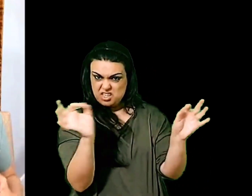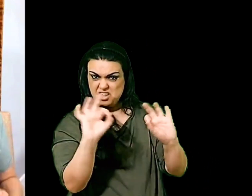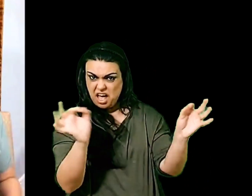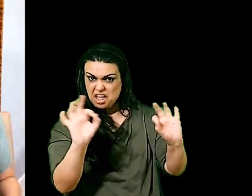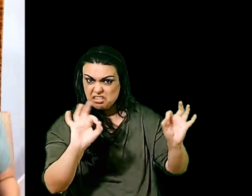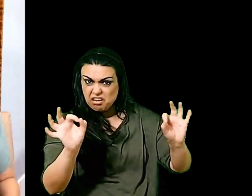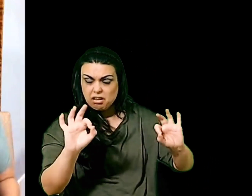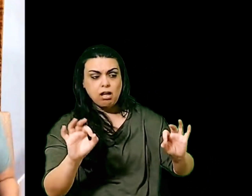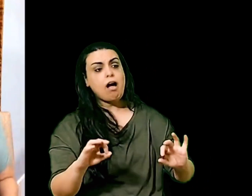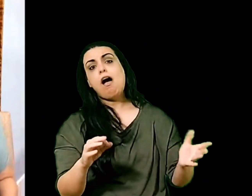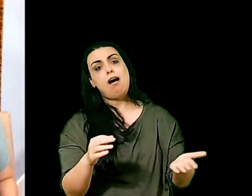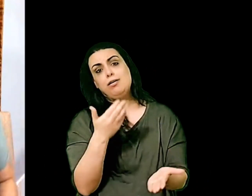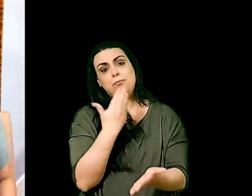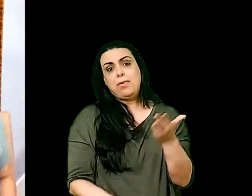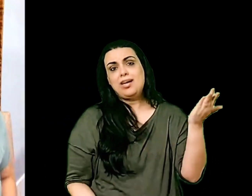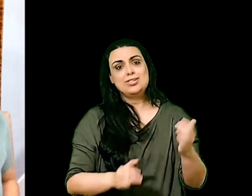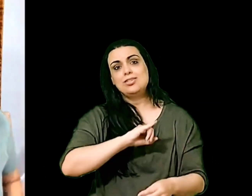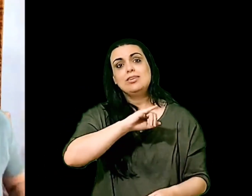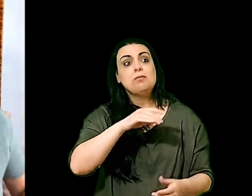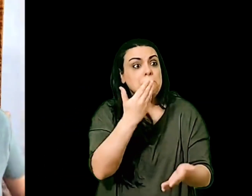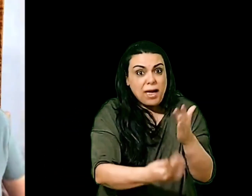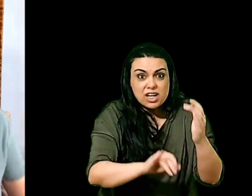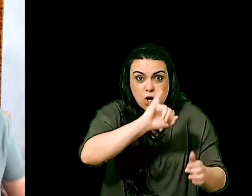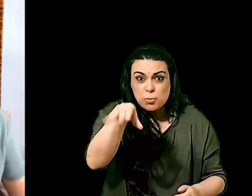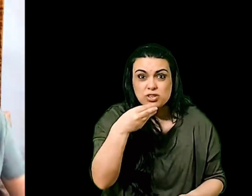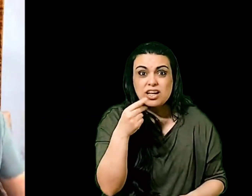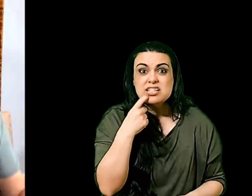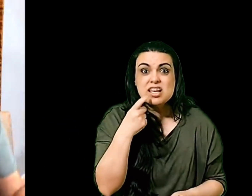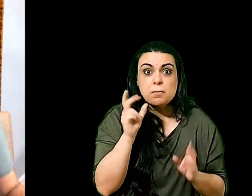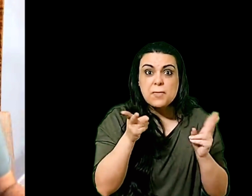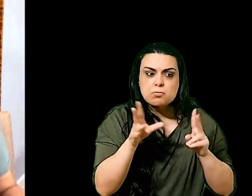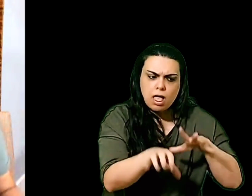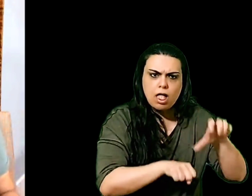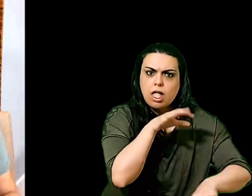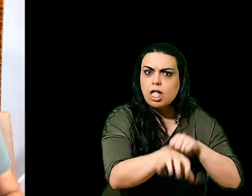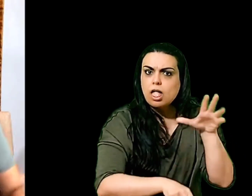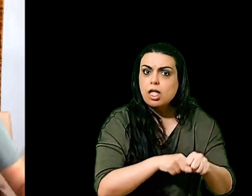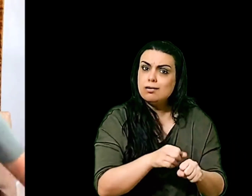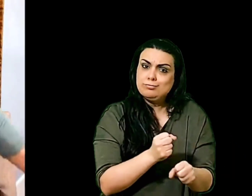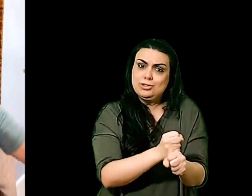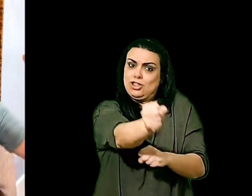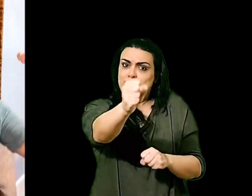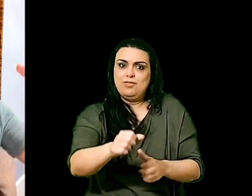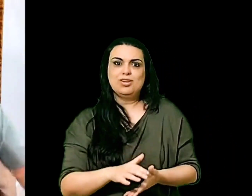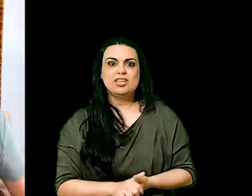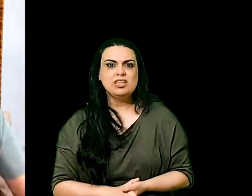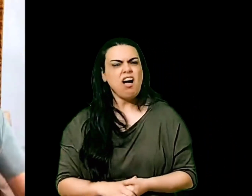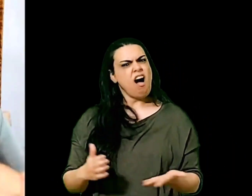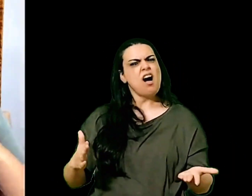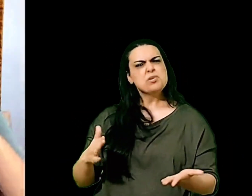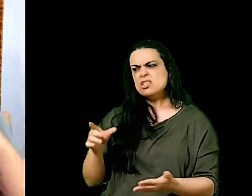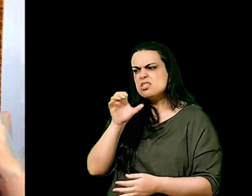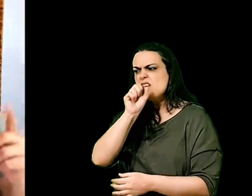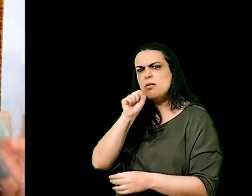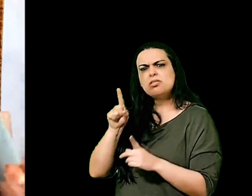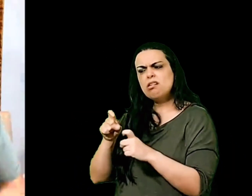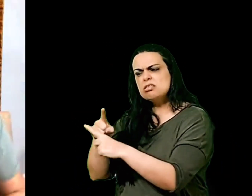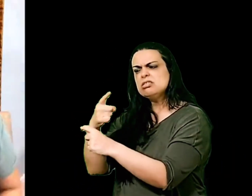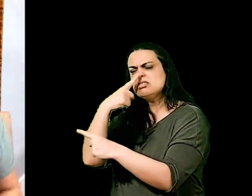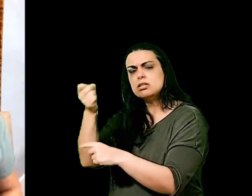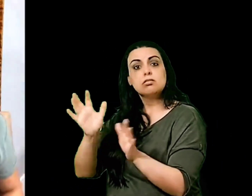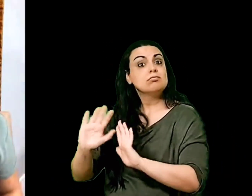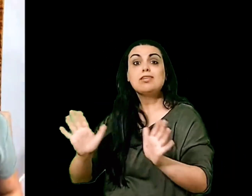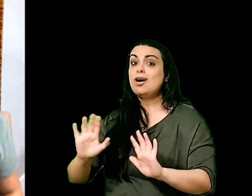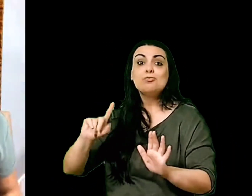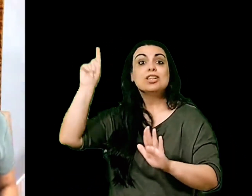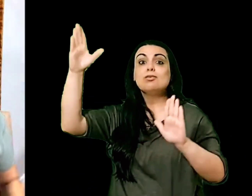guardaram. Ué, Camila, mas não dava bicho? Essa não. Essa não dava bicho. Se você obedecer o princípio vai